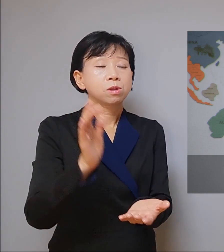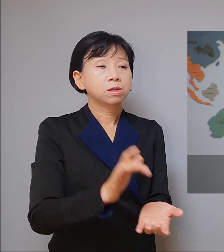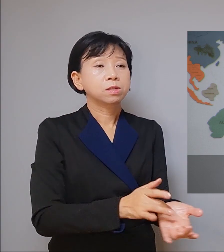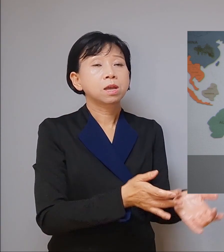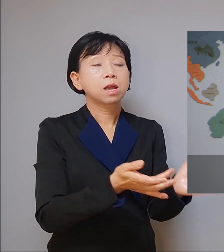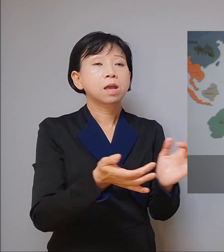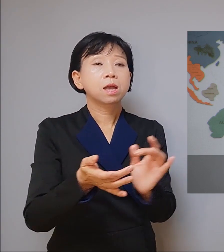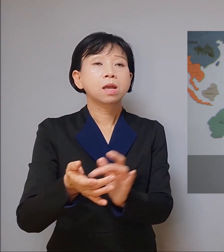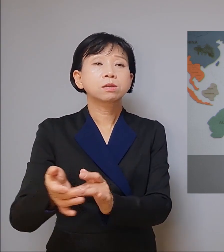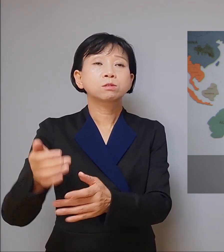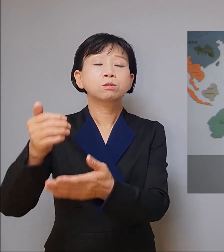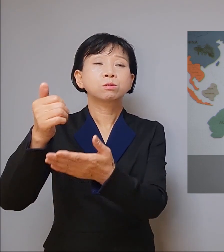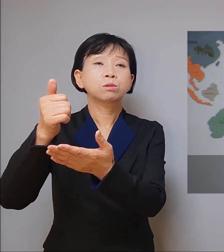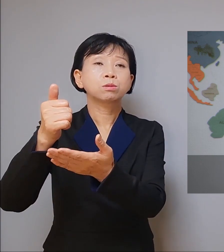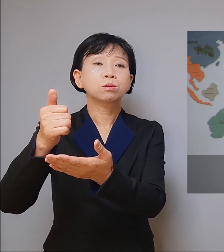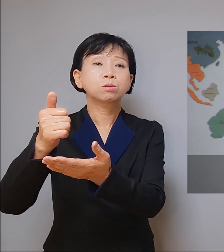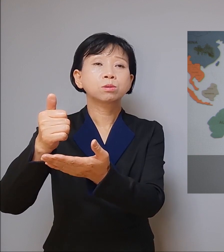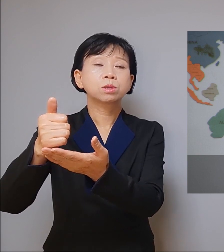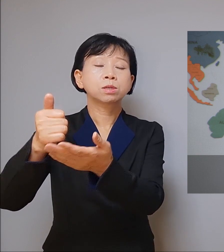말고